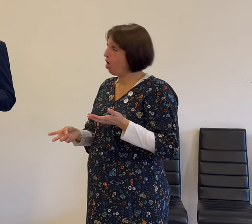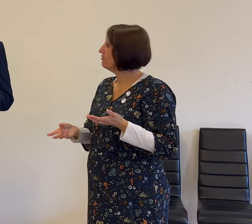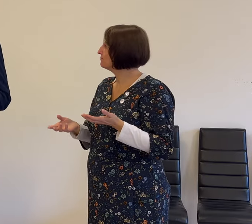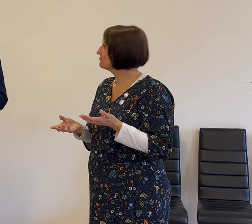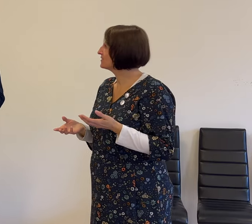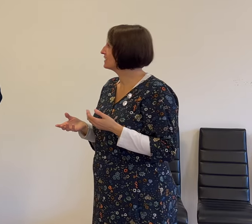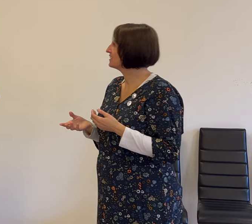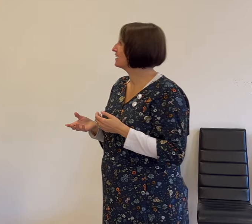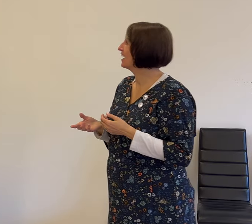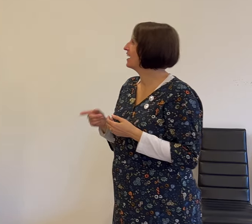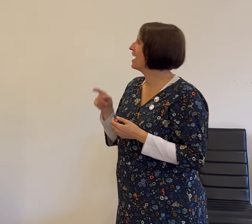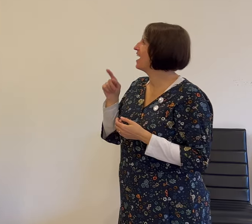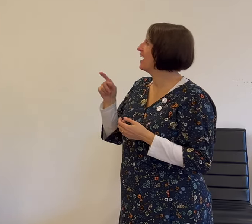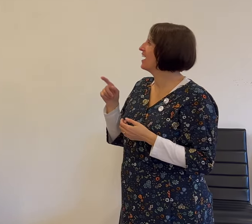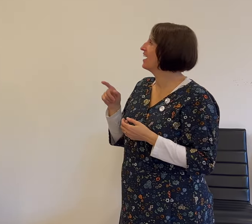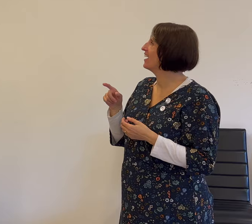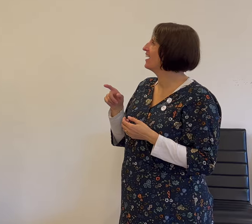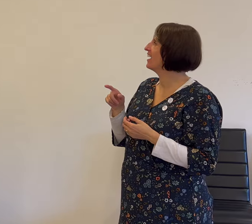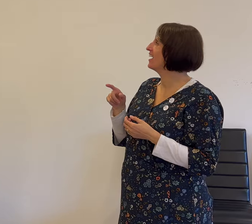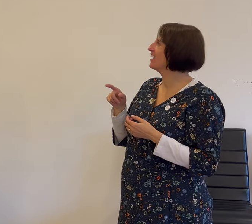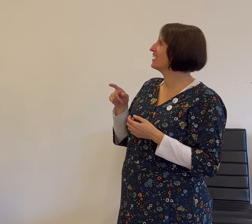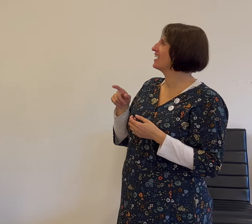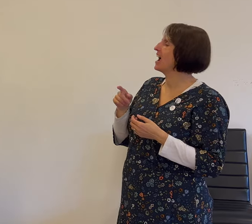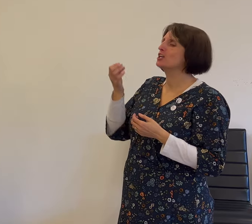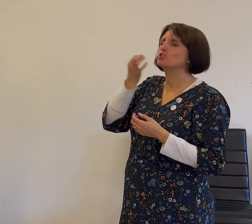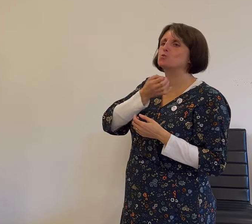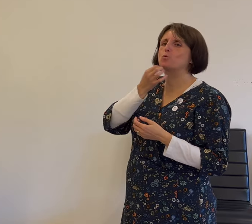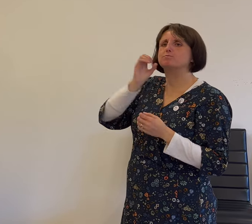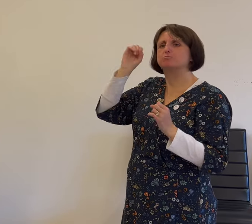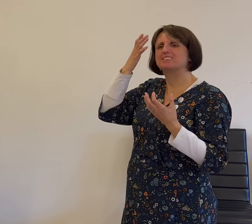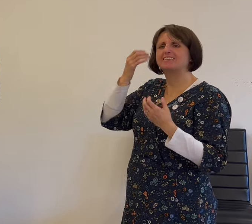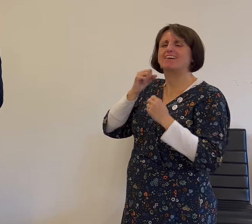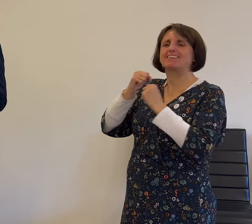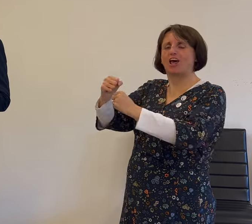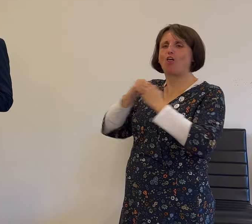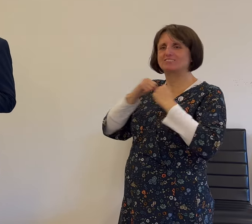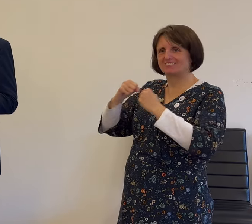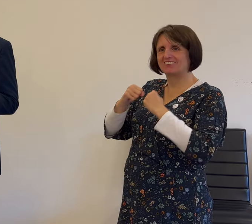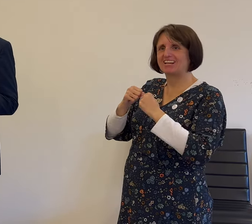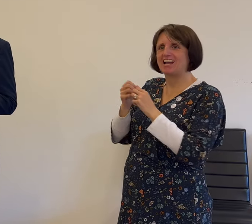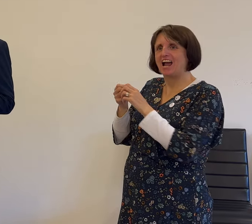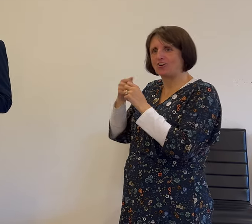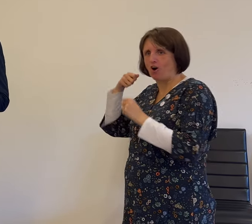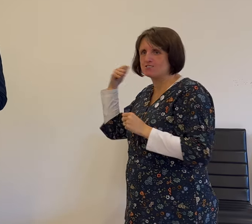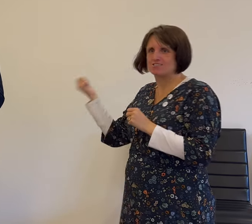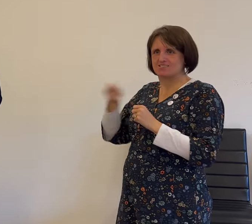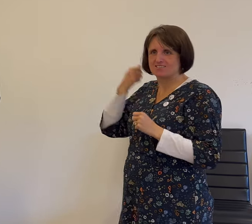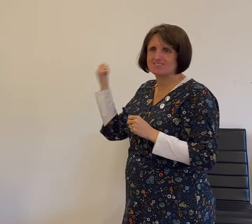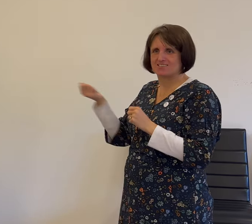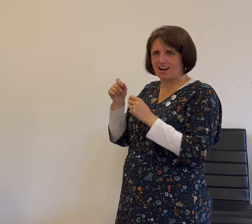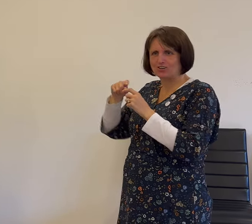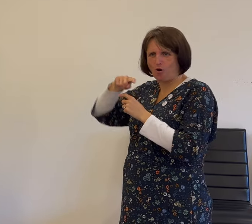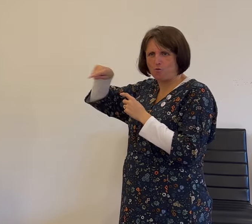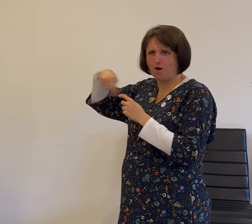přiblížil, do tělocvikářského náčiní, něco, s čím jste někdy zkoušeli házet, poradí mi někdo, co v tělocviku má asi